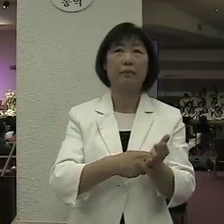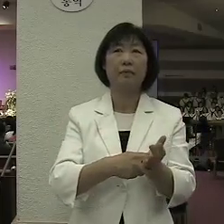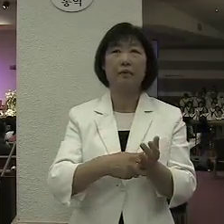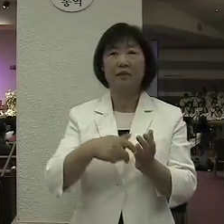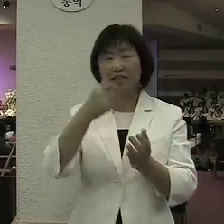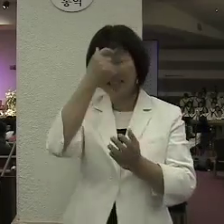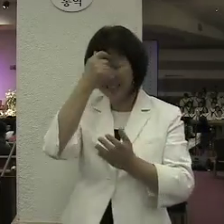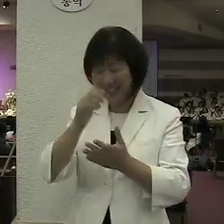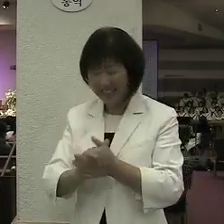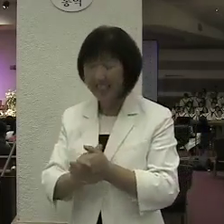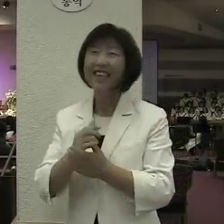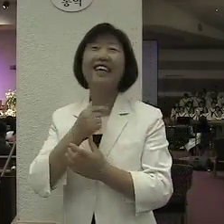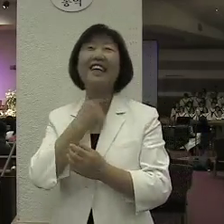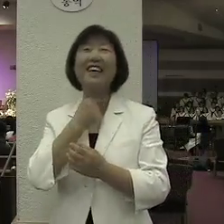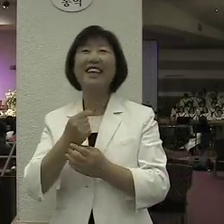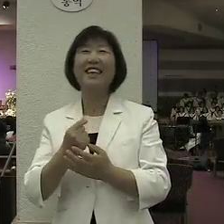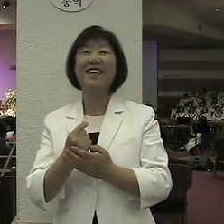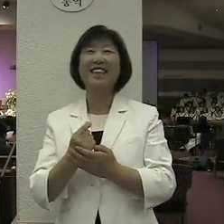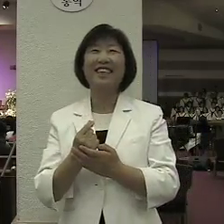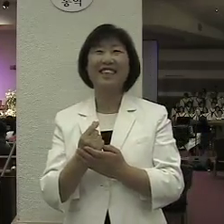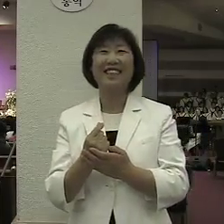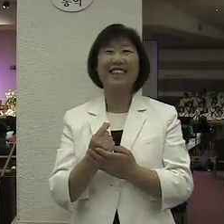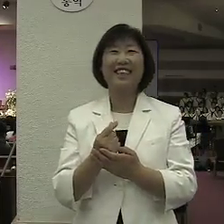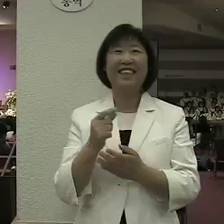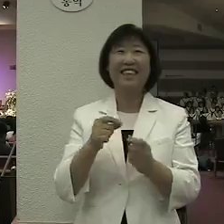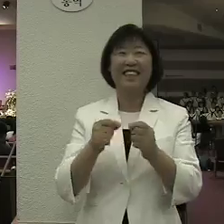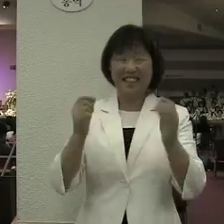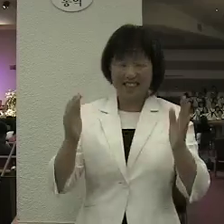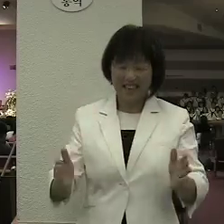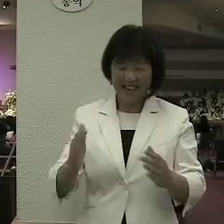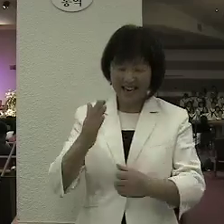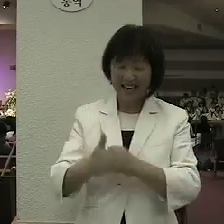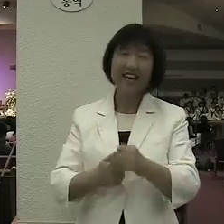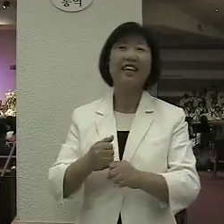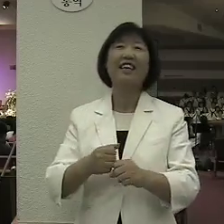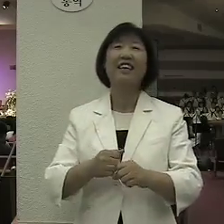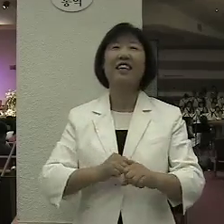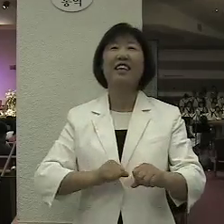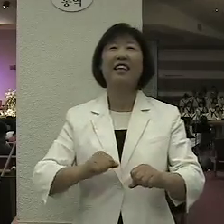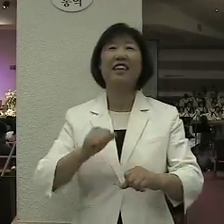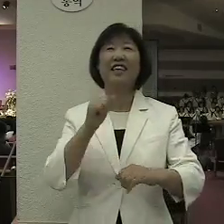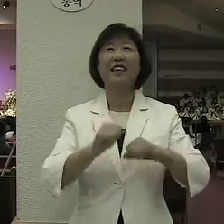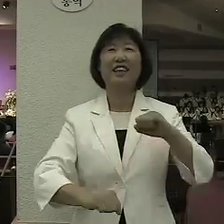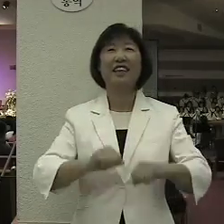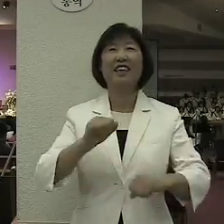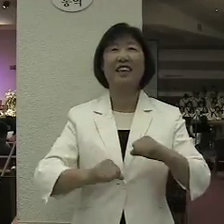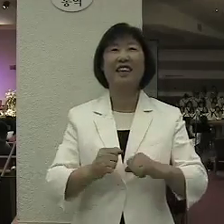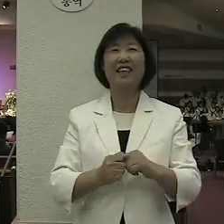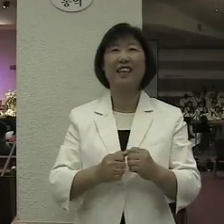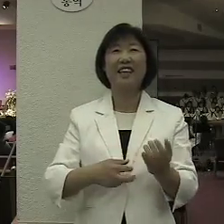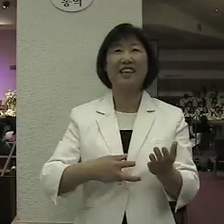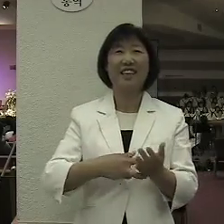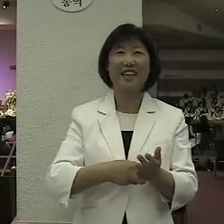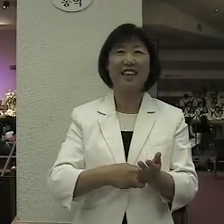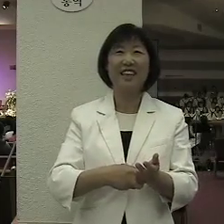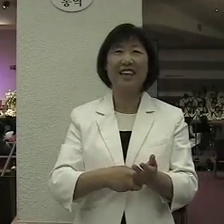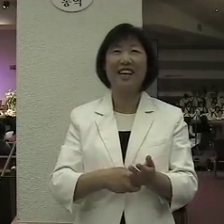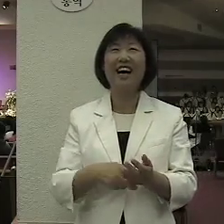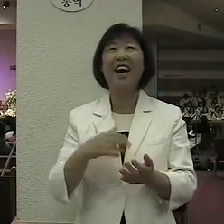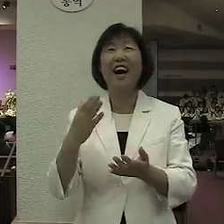결승전에서 제가 한국에서 한 8일 동안 집회를 하고 오는 그날이었습니다. 오는 그날이었습니다. 딱